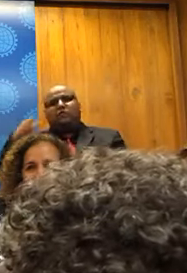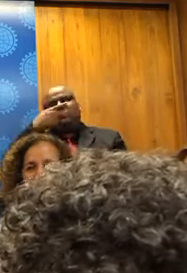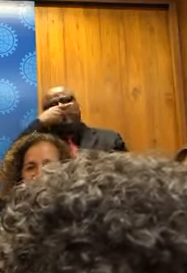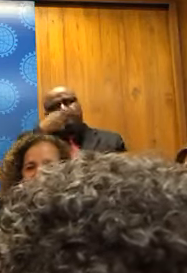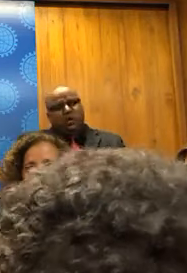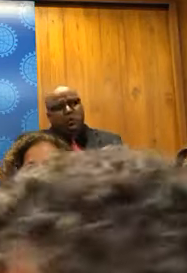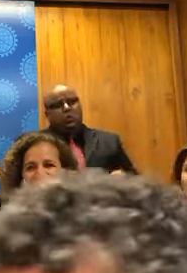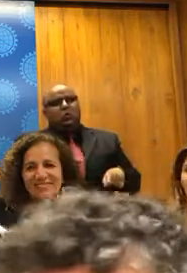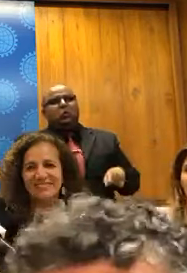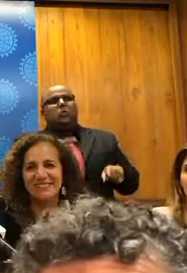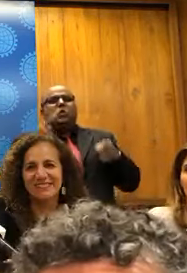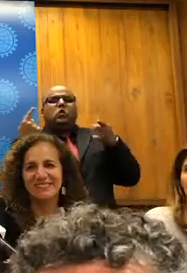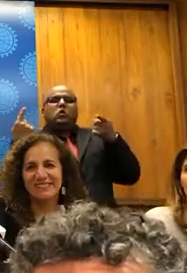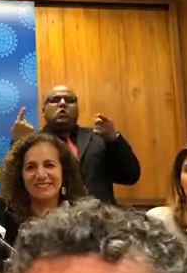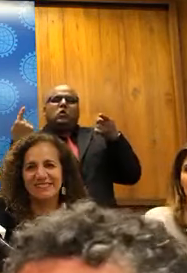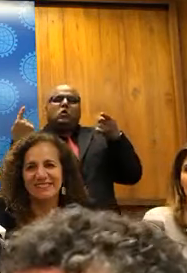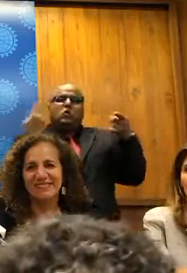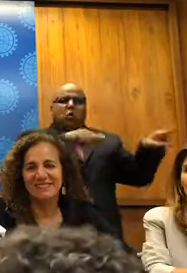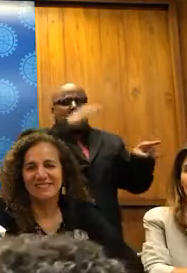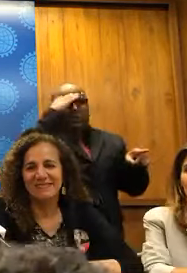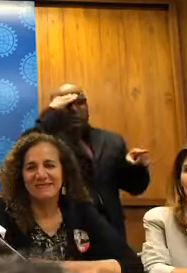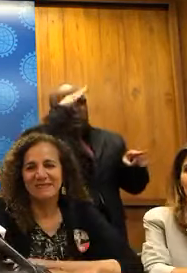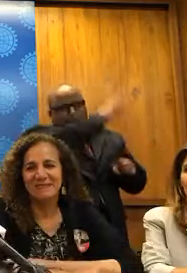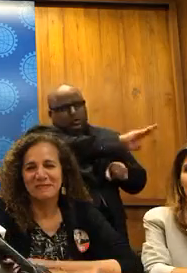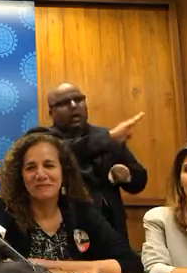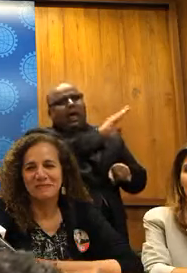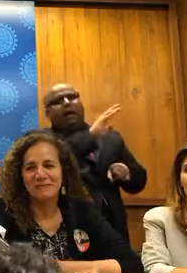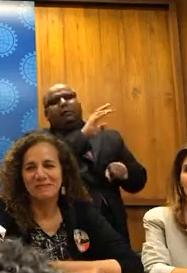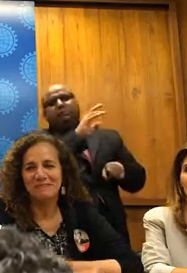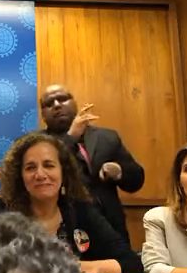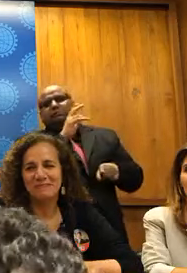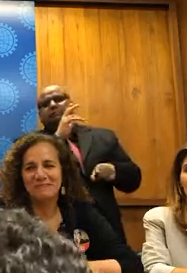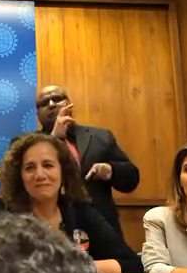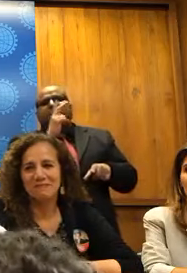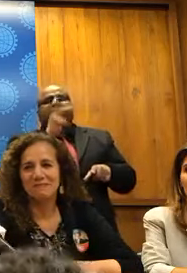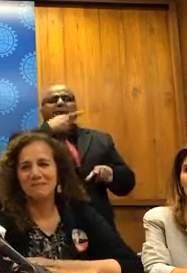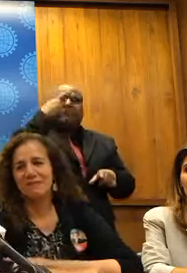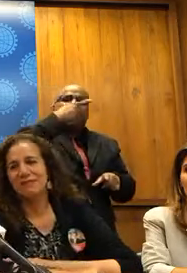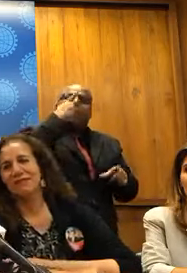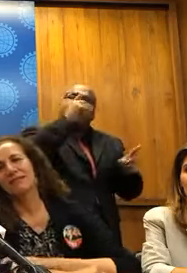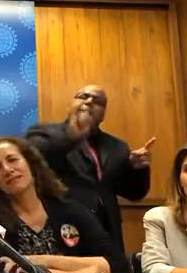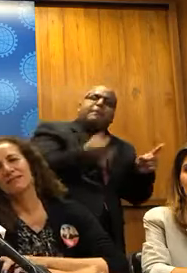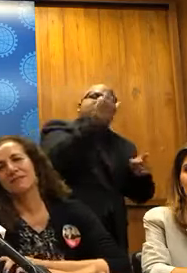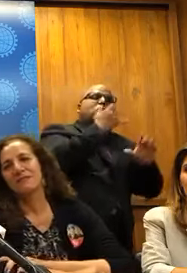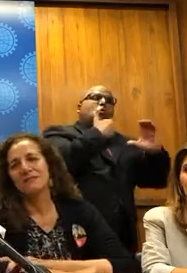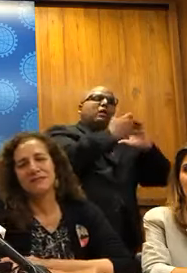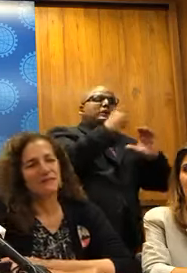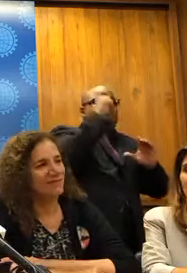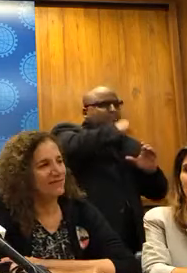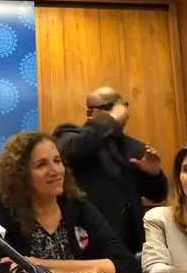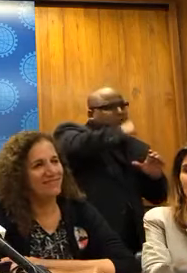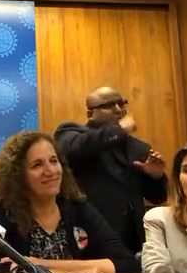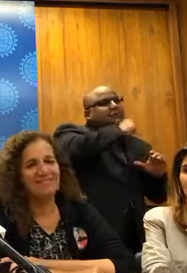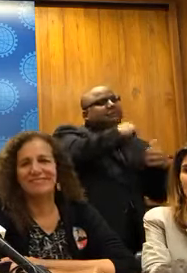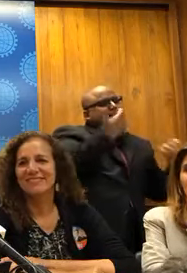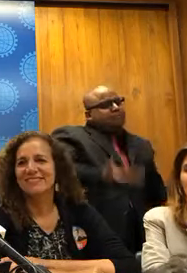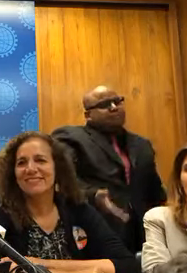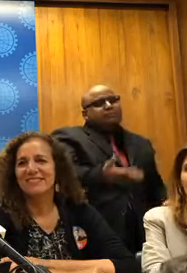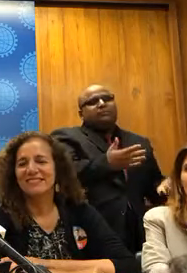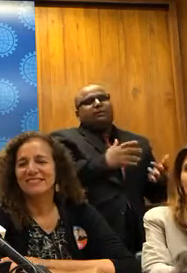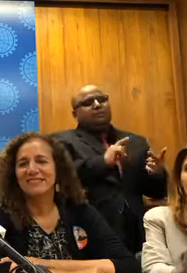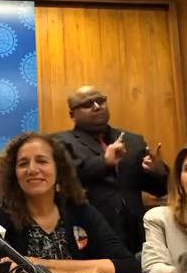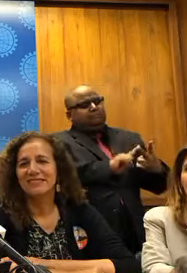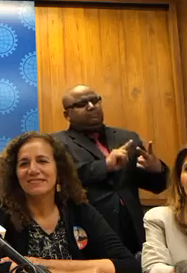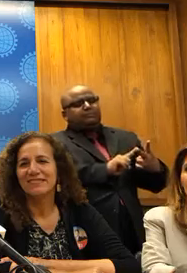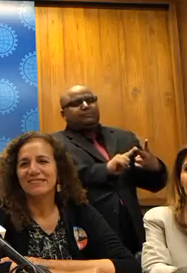teria feito contra o seu adversário, Bolsonaro, que ele teria se favorecido dessa, considerando como um tsunami, né?